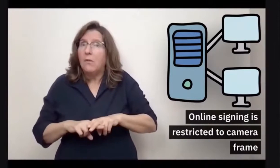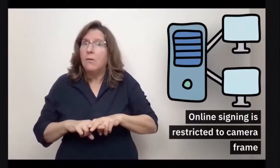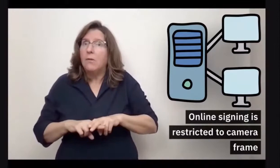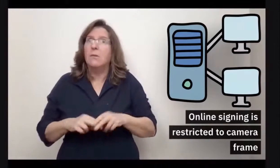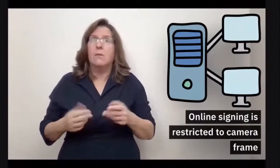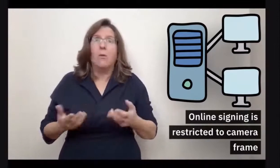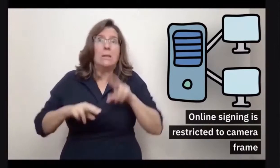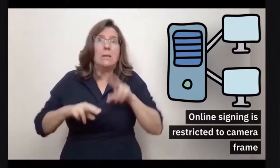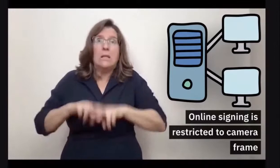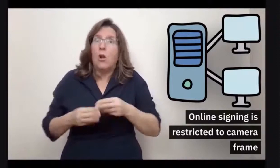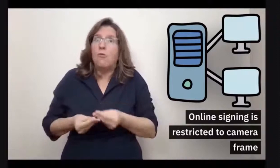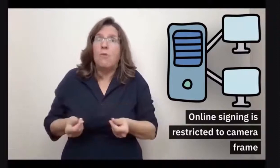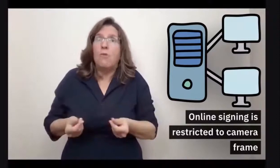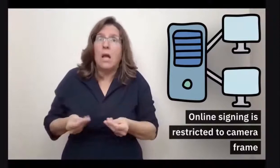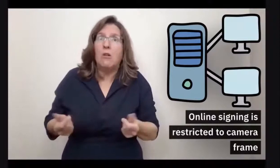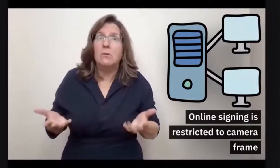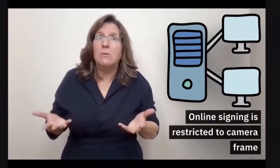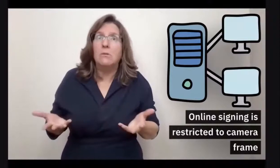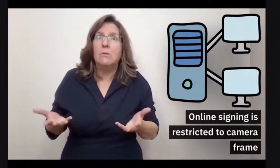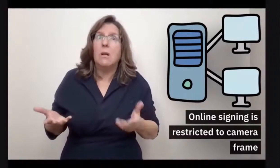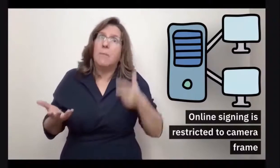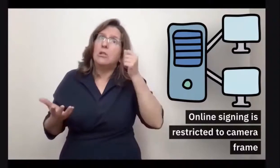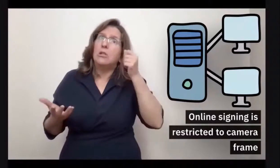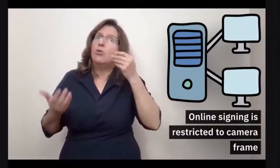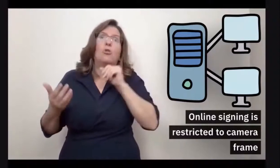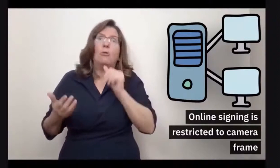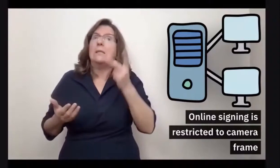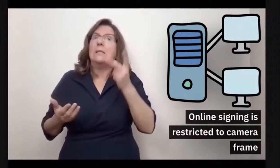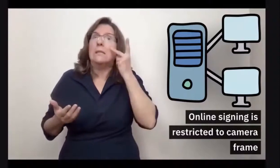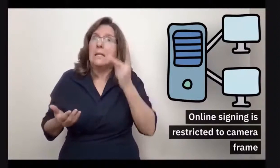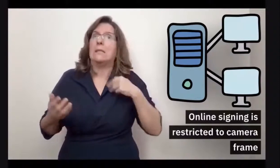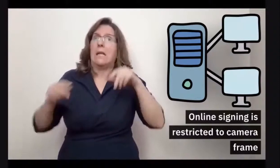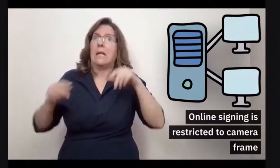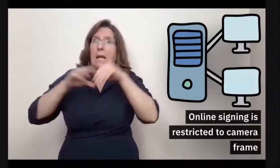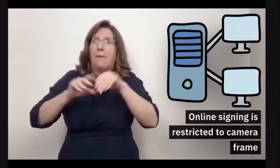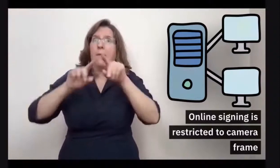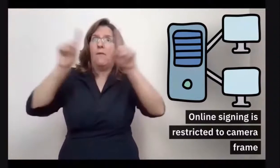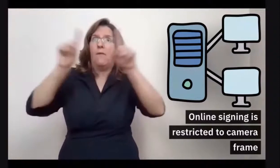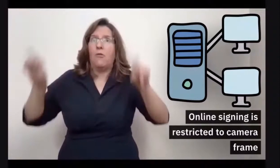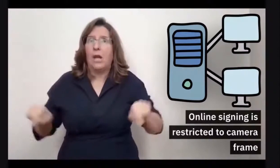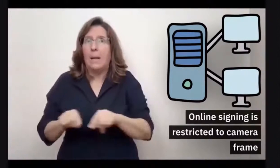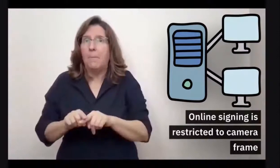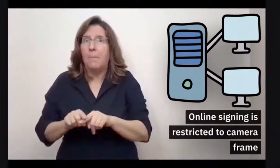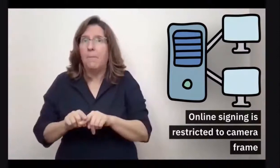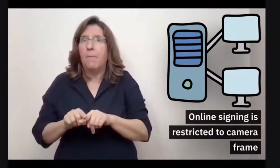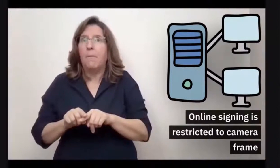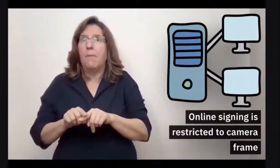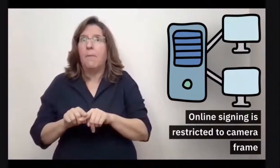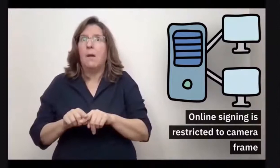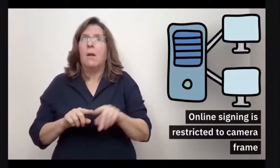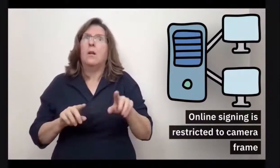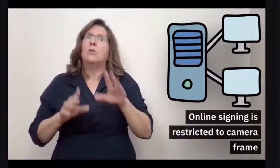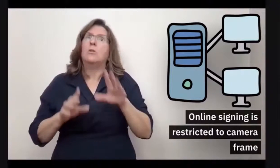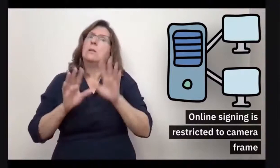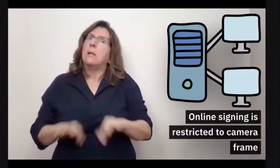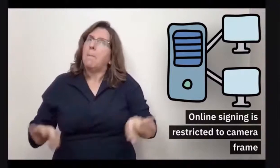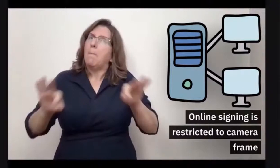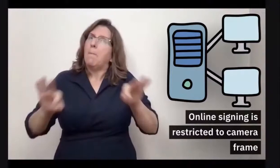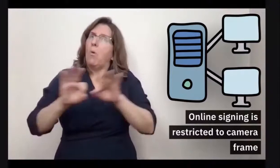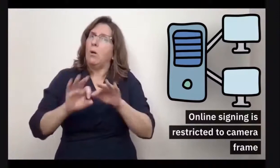Es importante entender que ese espacio visual requiere todo lo que se deba ver a